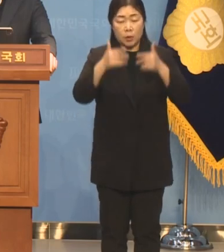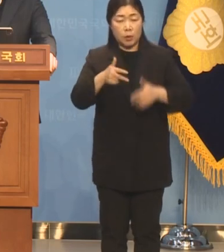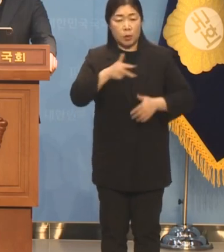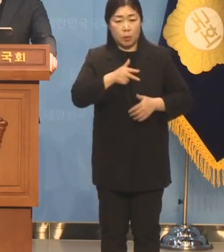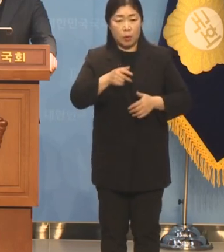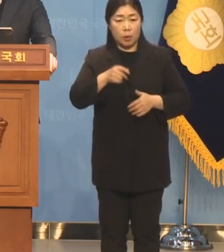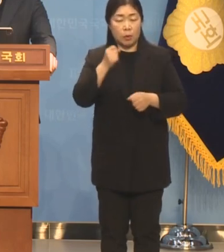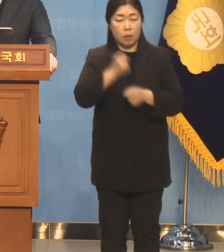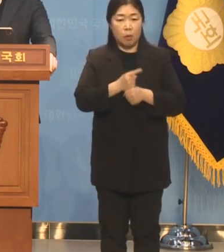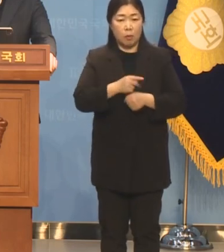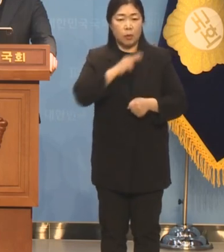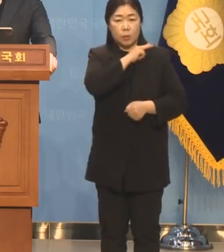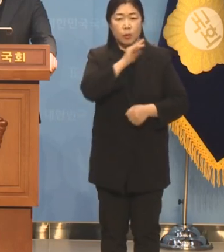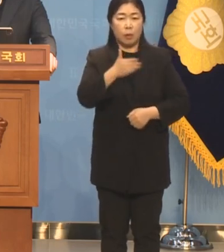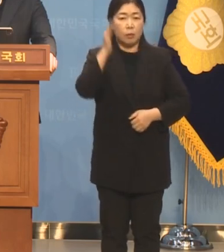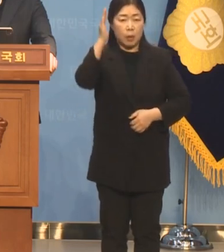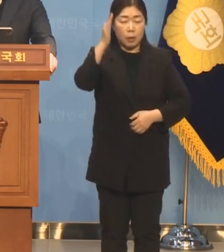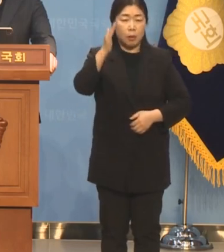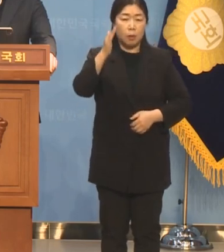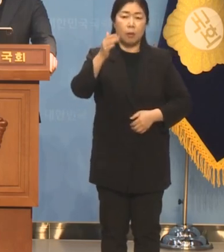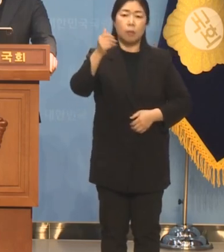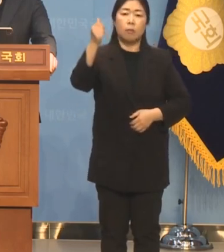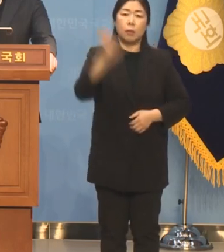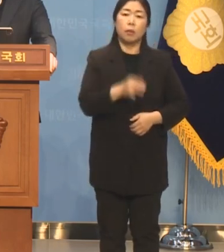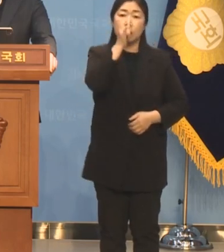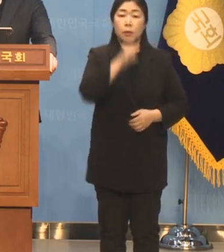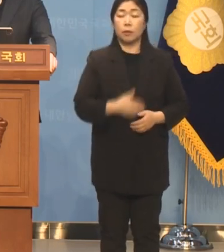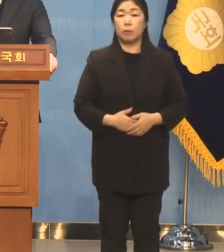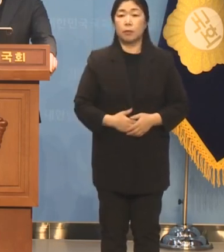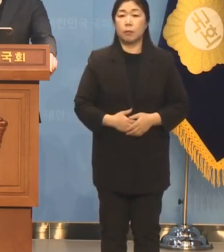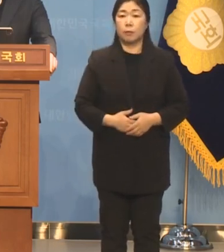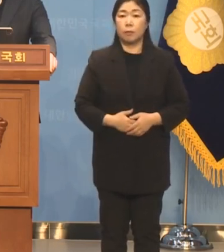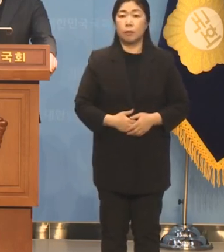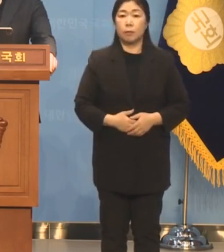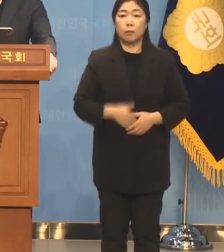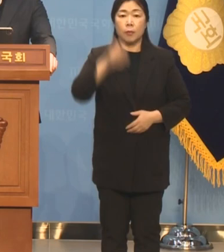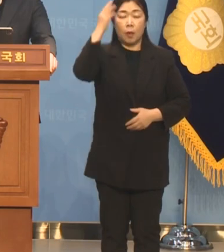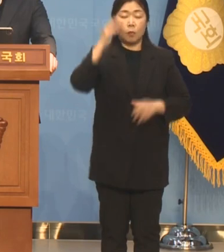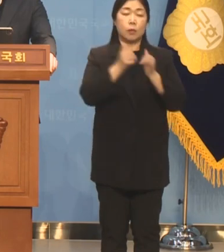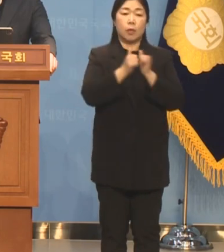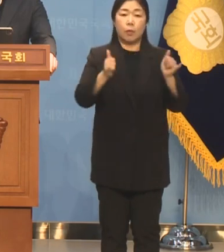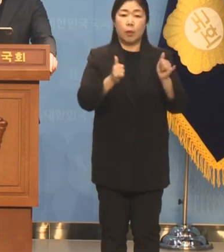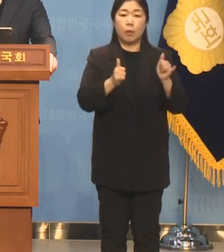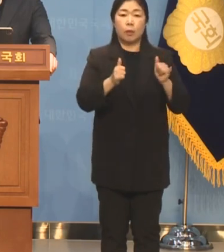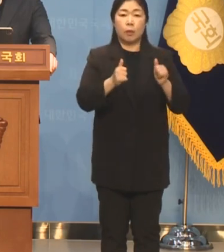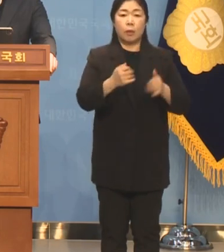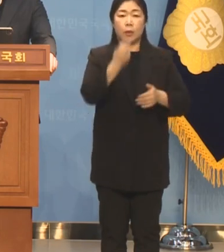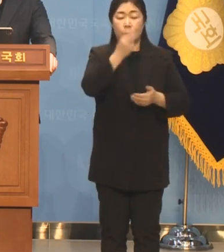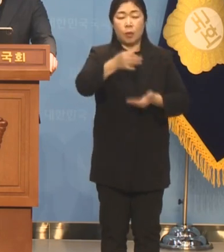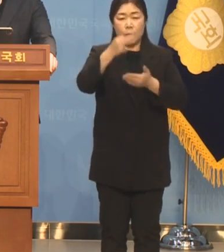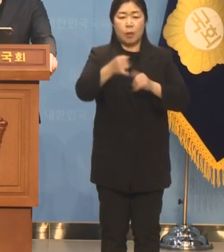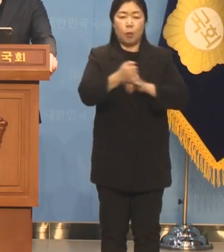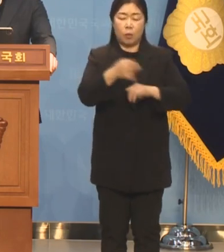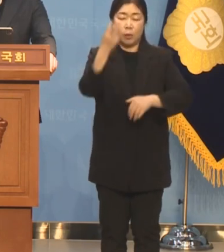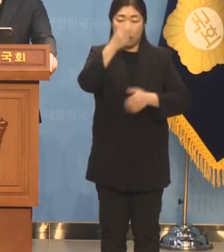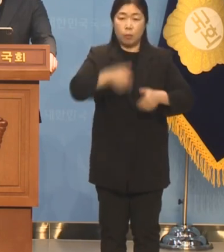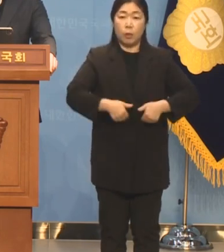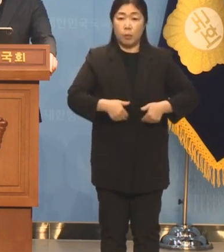발언을 서슴치 않고 있습니다. 대한민국 국민의 생명과 재산은 반드시 지켜내야